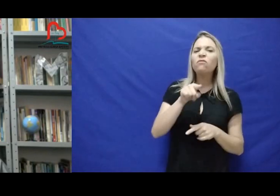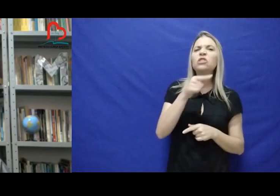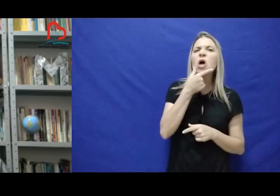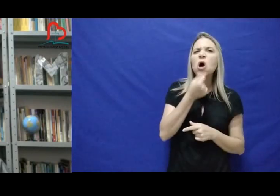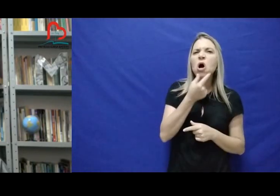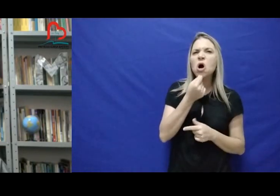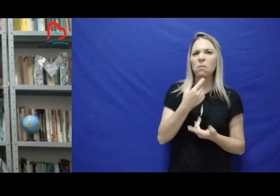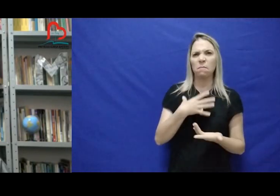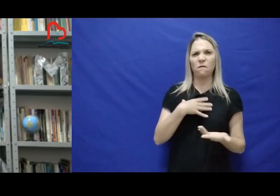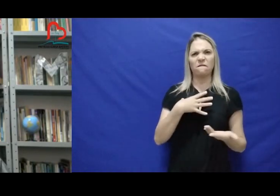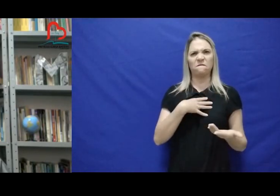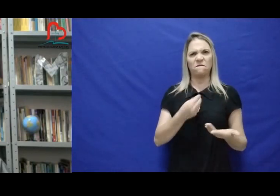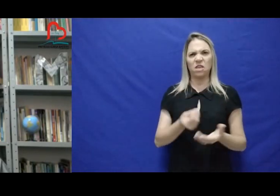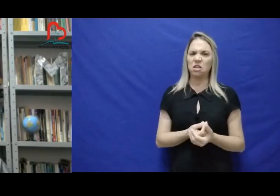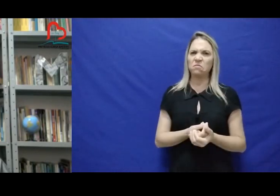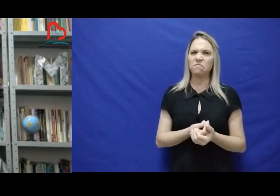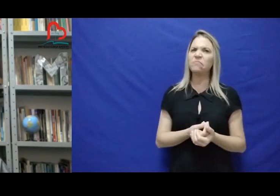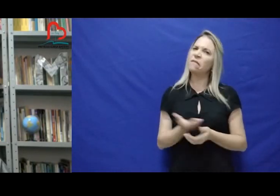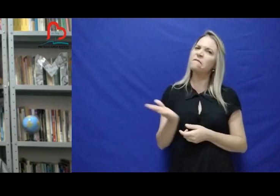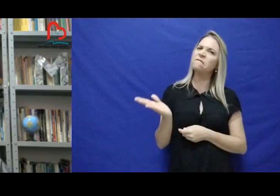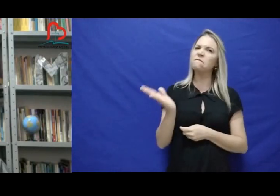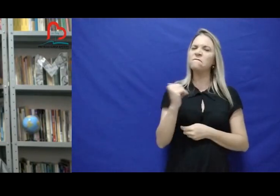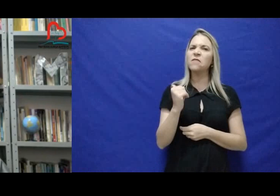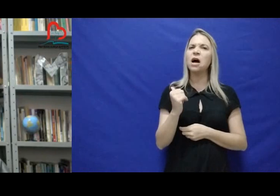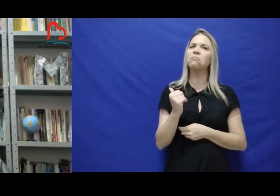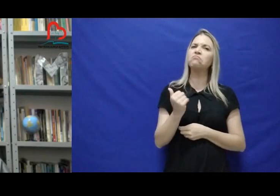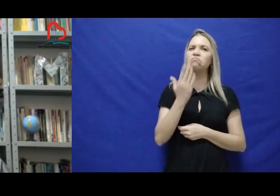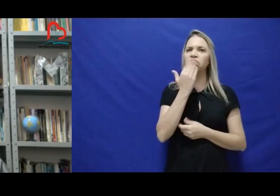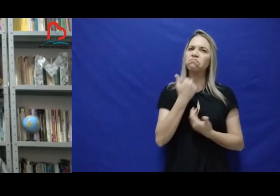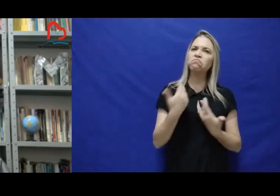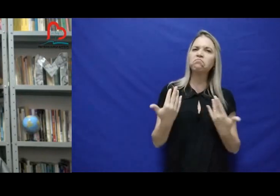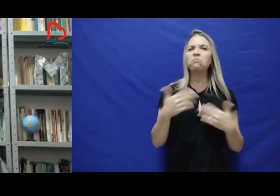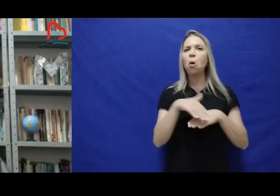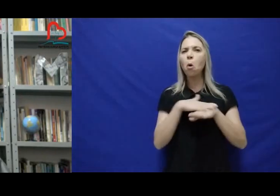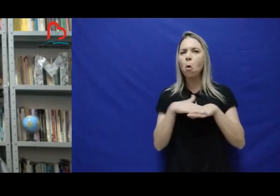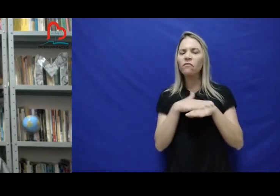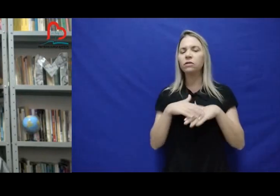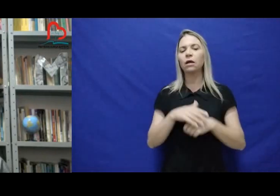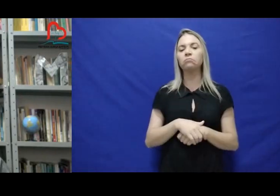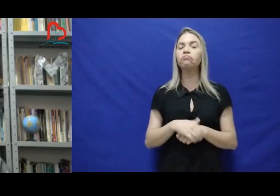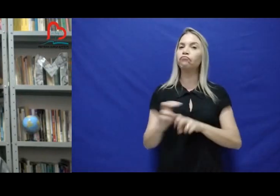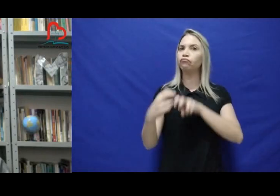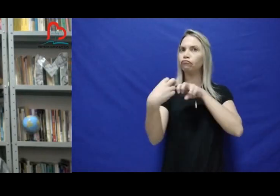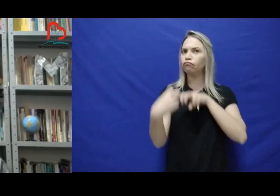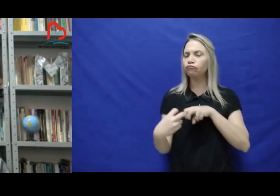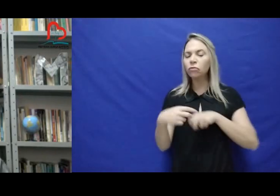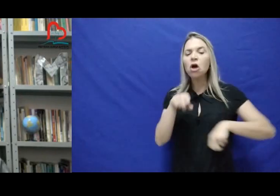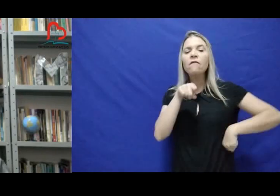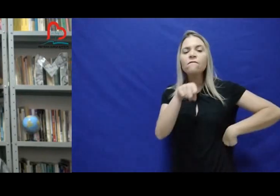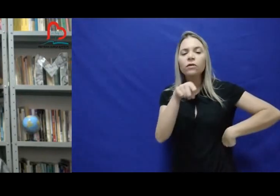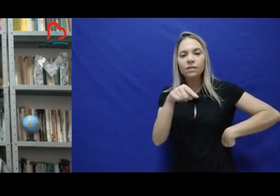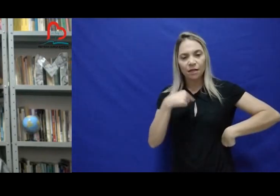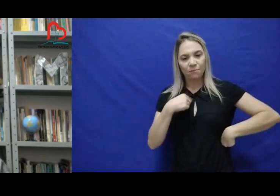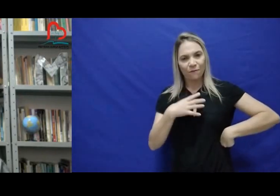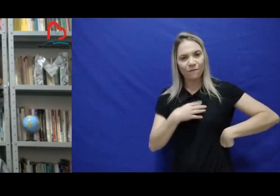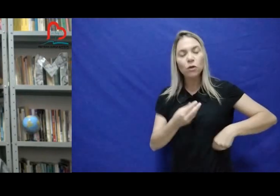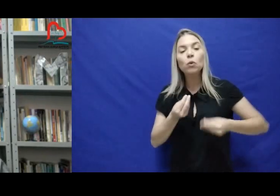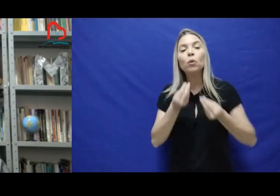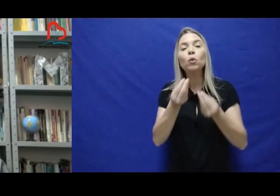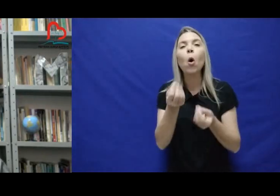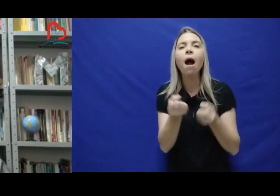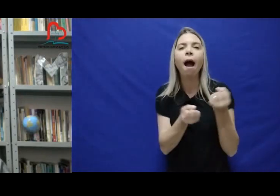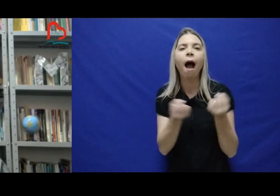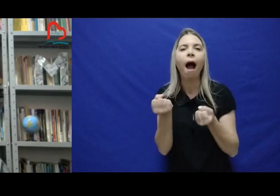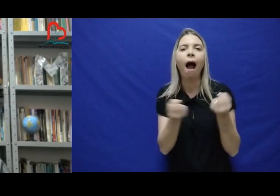igreja, um dia o convidou para um acerto. E lhe propôs: deixa a igreja e aquela